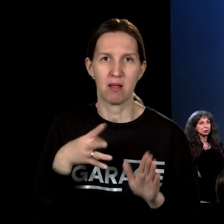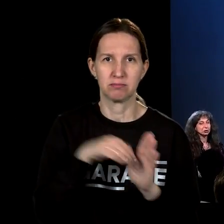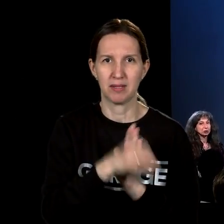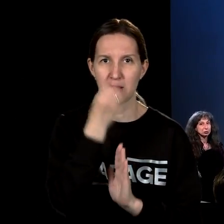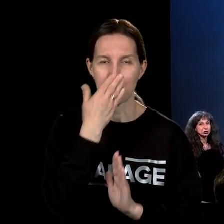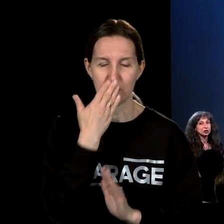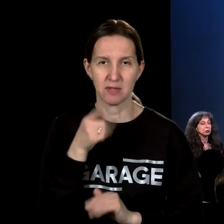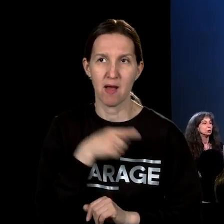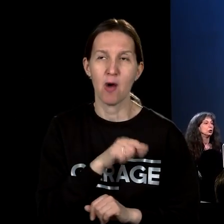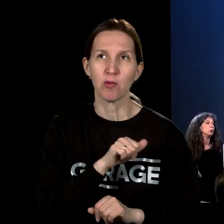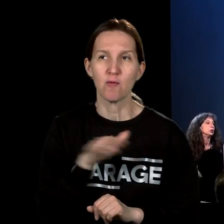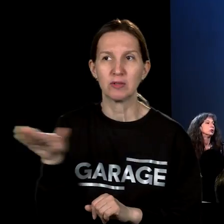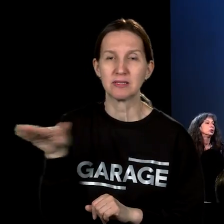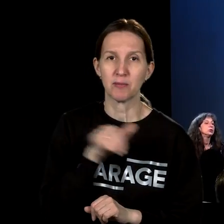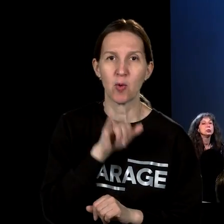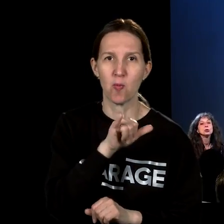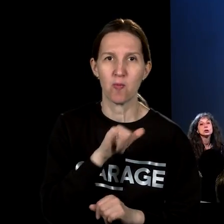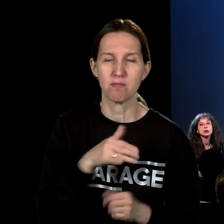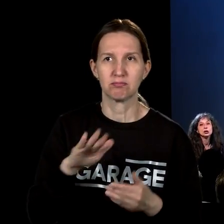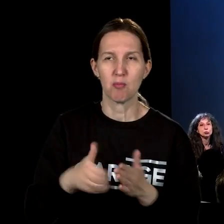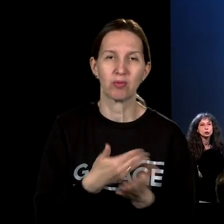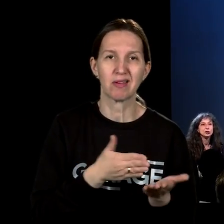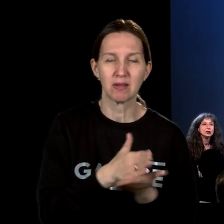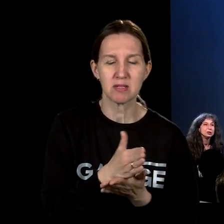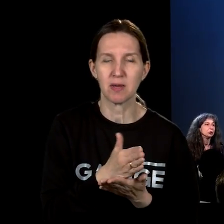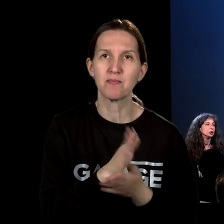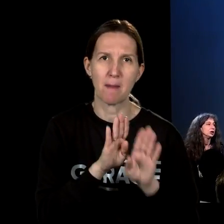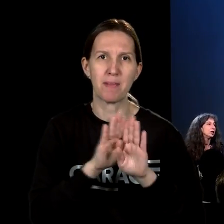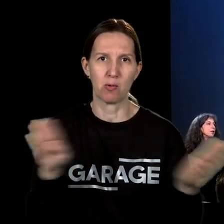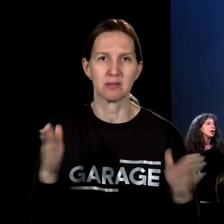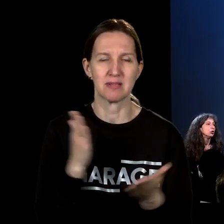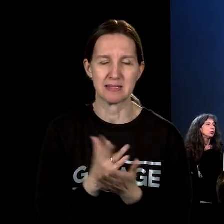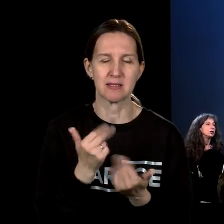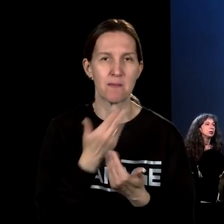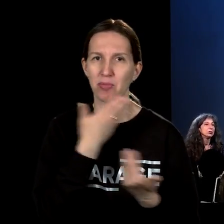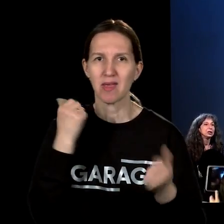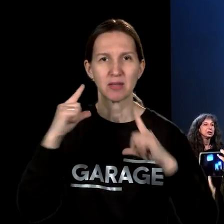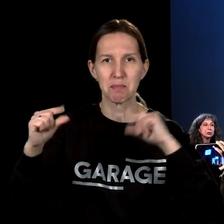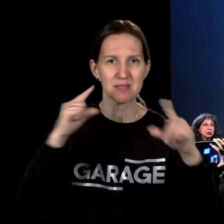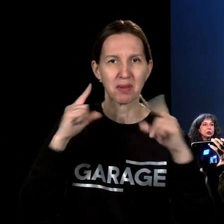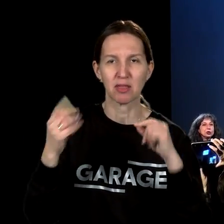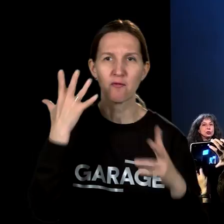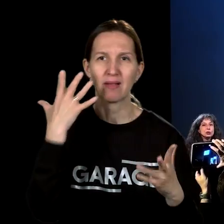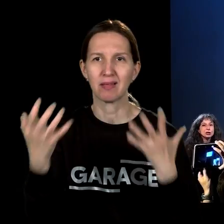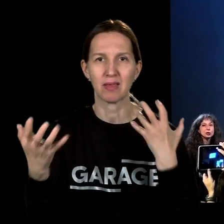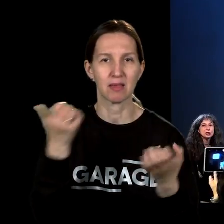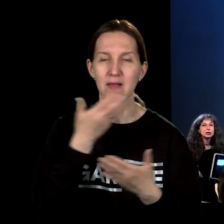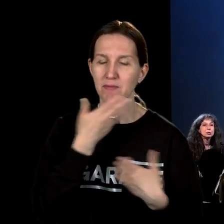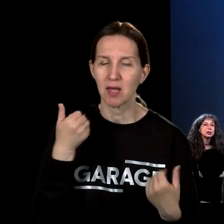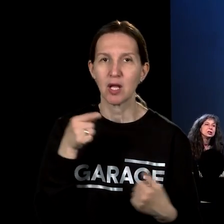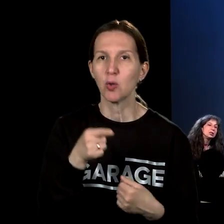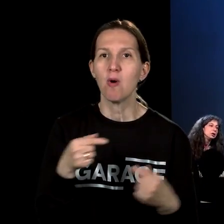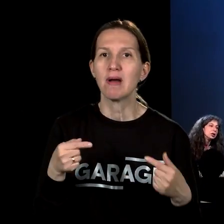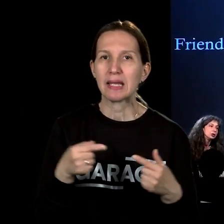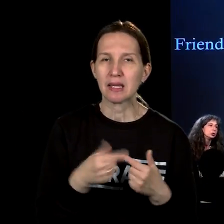собственно, заимствованное модернизмом у японского искусства, плоскостность, нету перспективы, нету теней, но при этом там есть абсолютно отчетливое, там есть